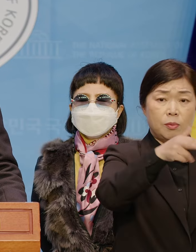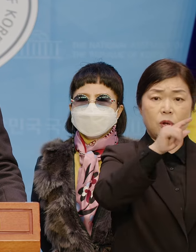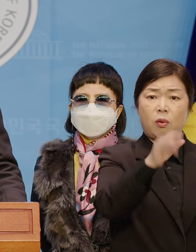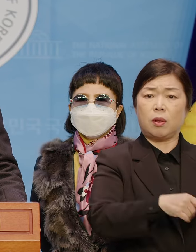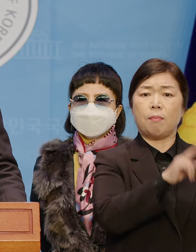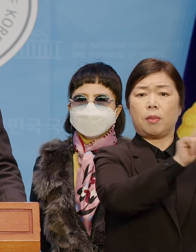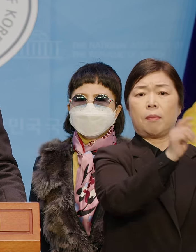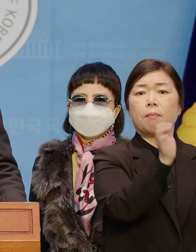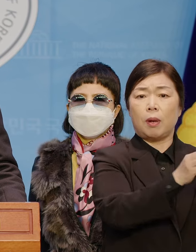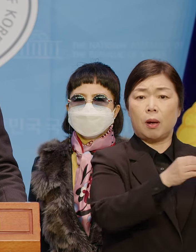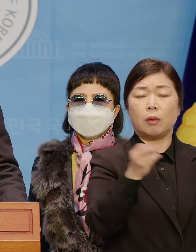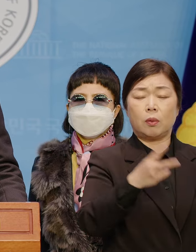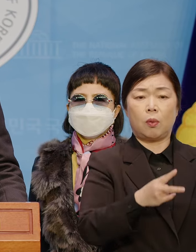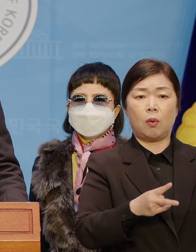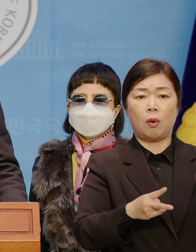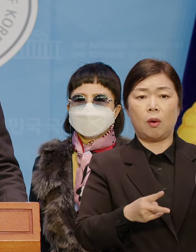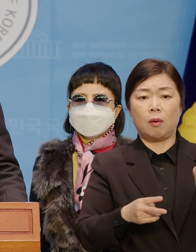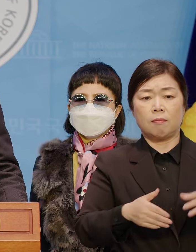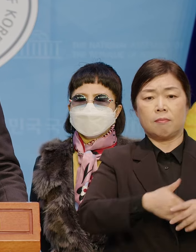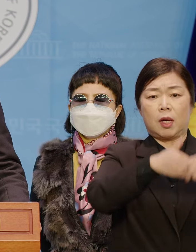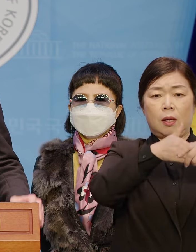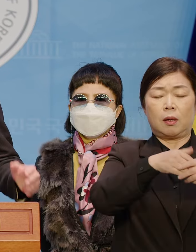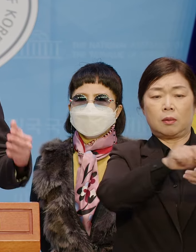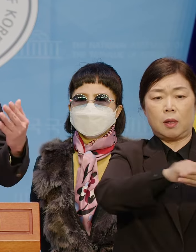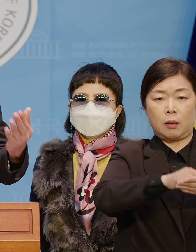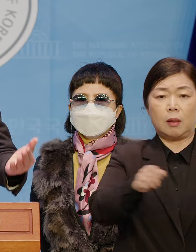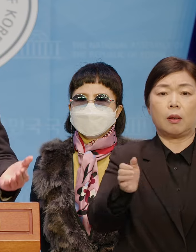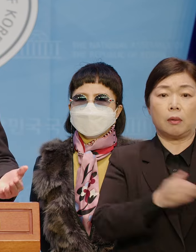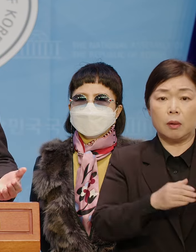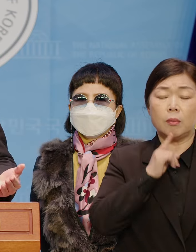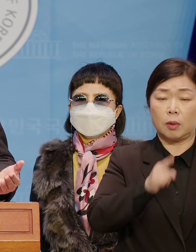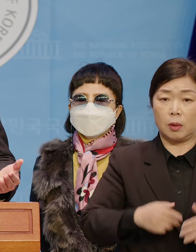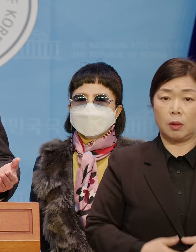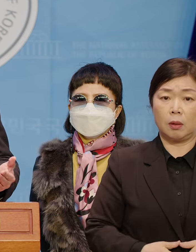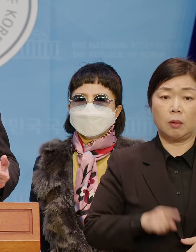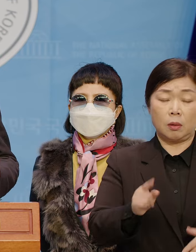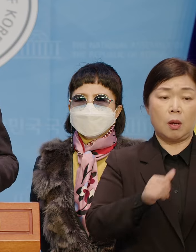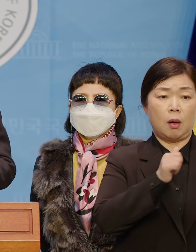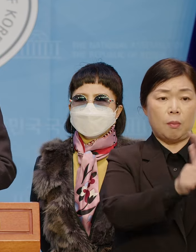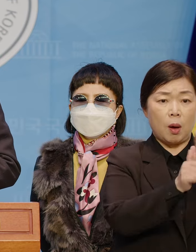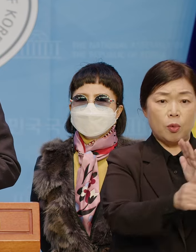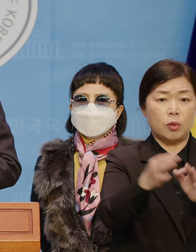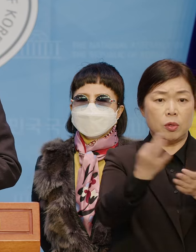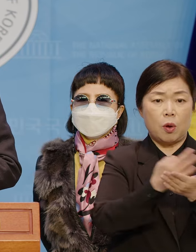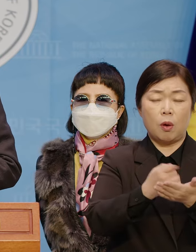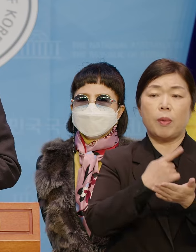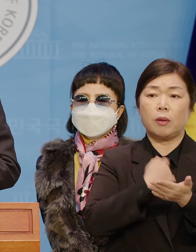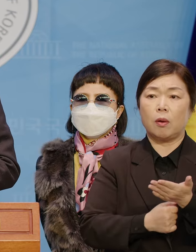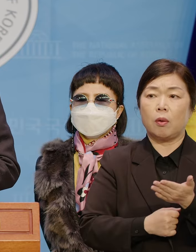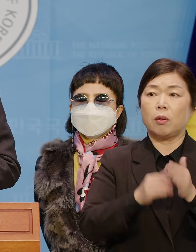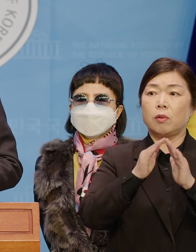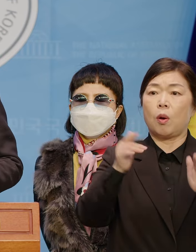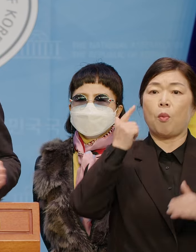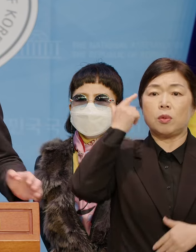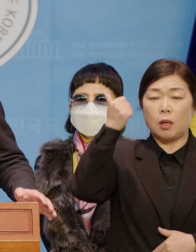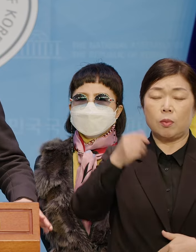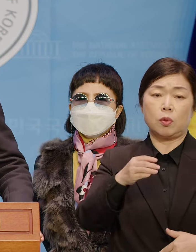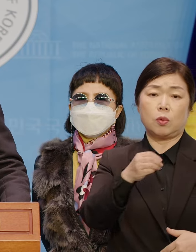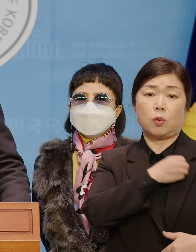만났고 연방제 사인을 했다이 말을 방문 영업을 한 그리고 정황 목사가 소속되